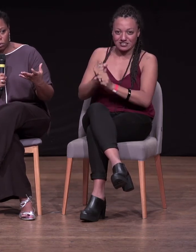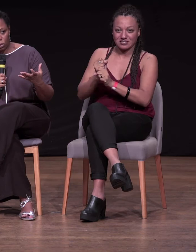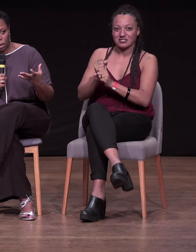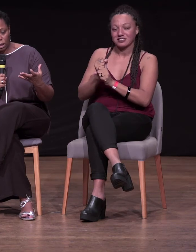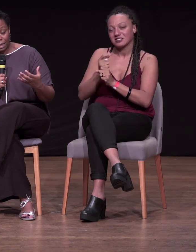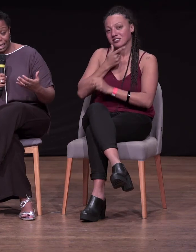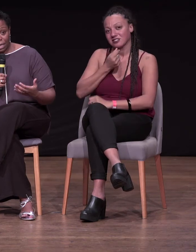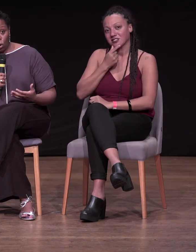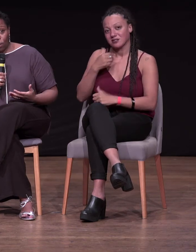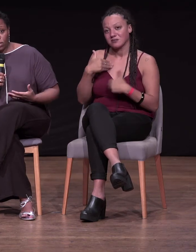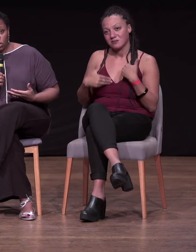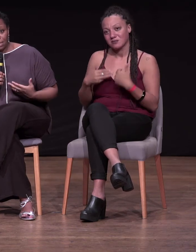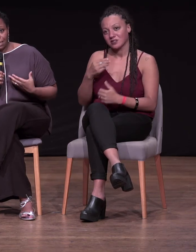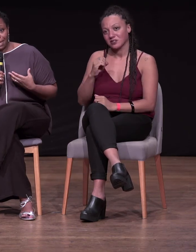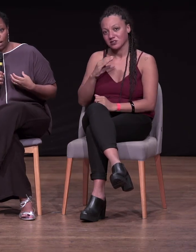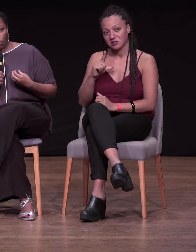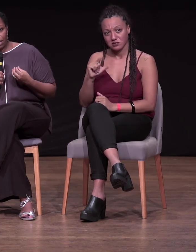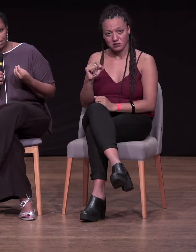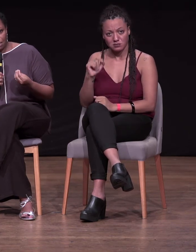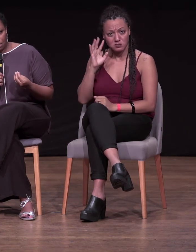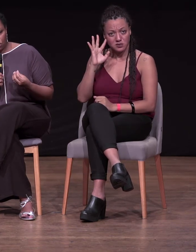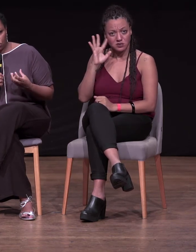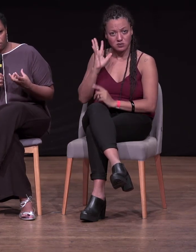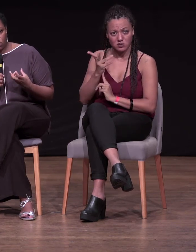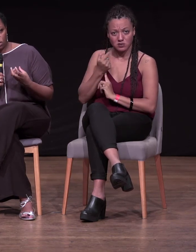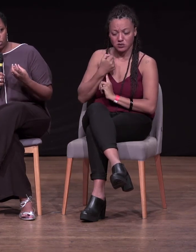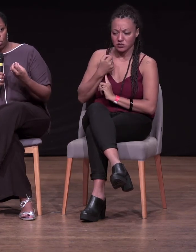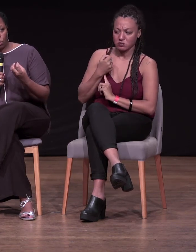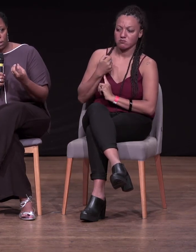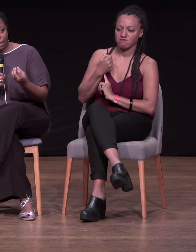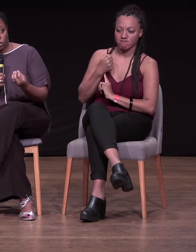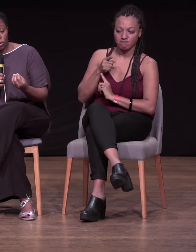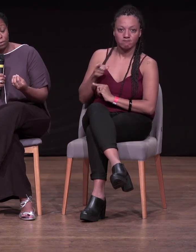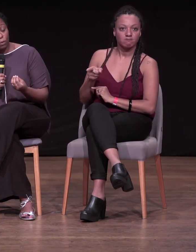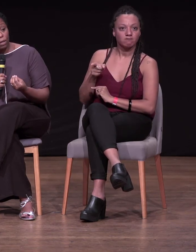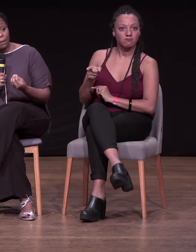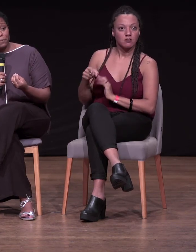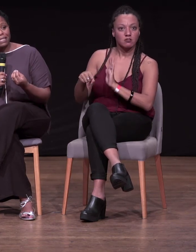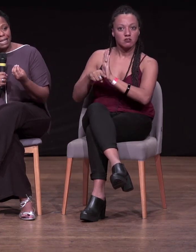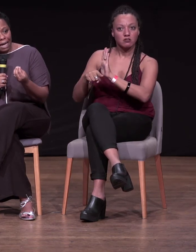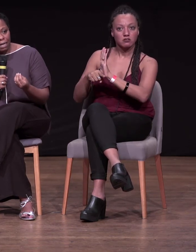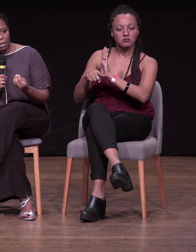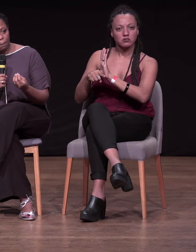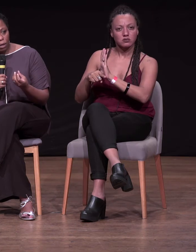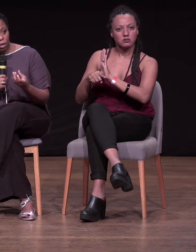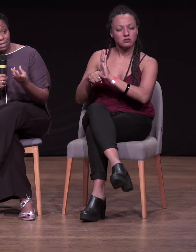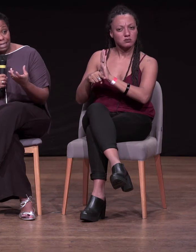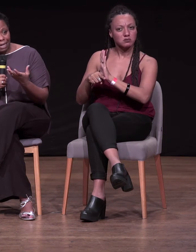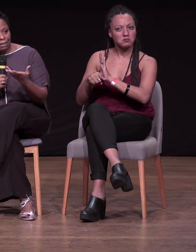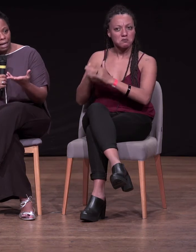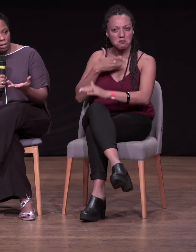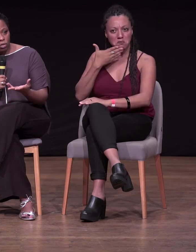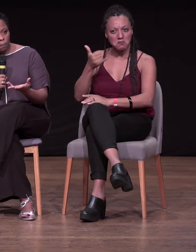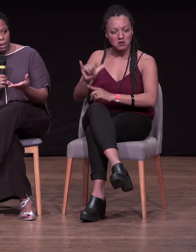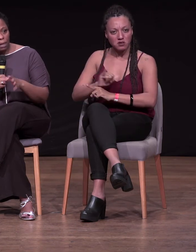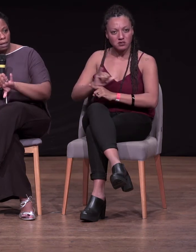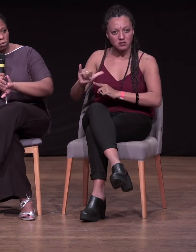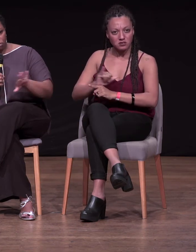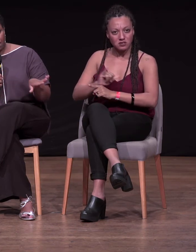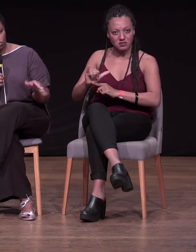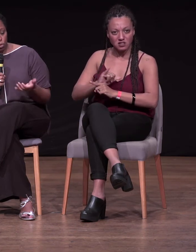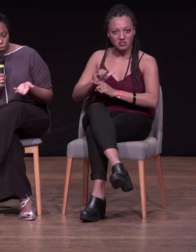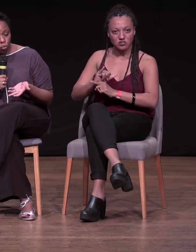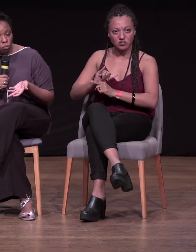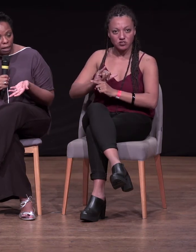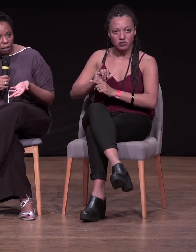sexualidade masculina. Um artista que reconheça isso e veja isso como negativo, será que a melhor estratégia para ele é